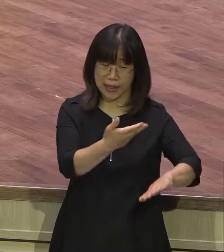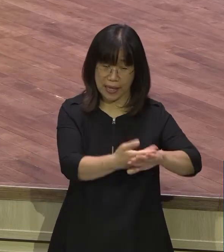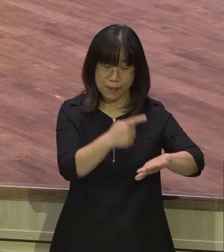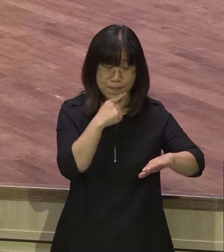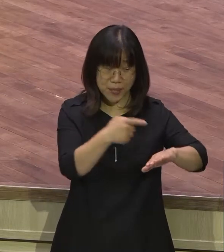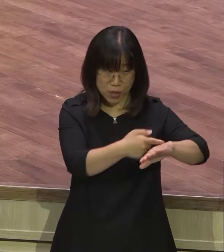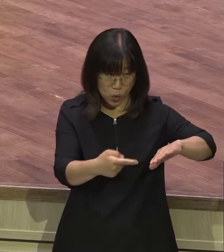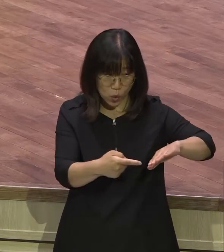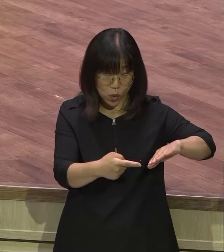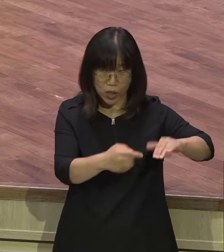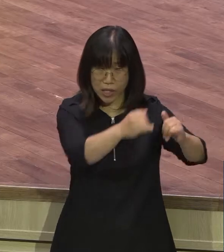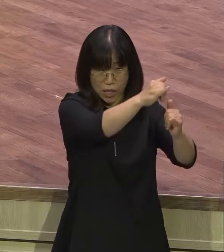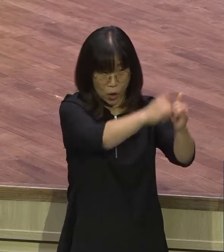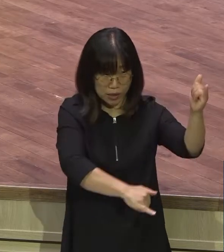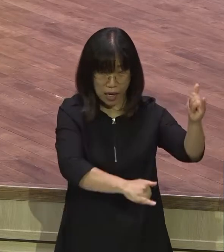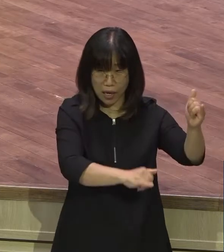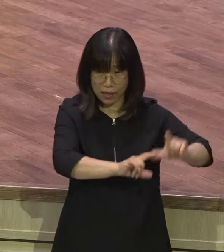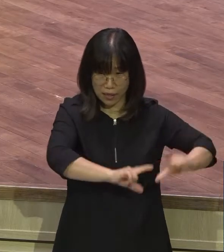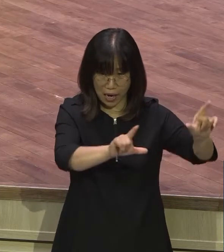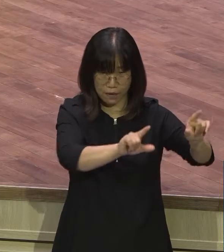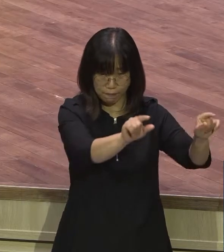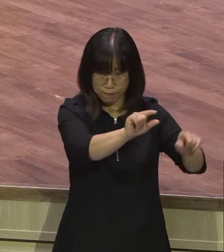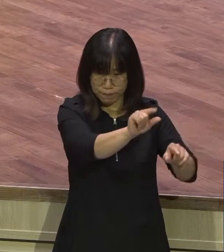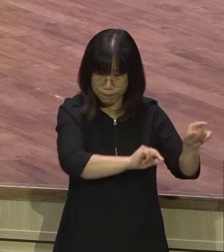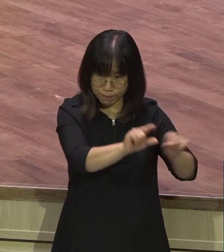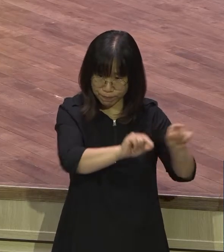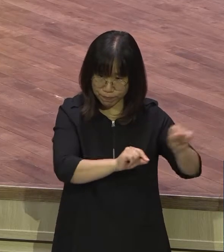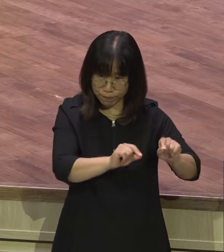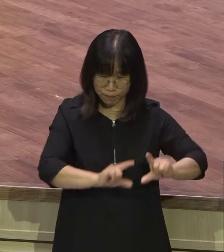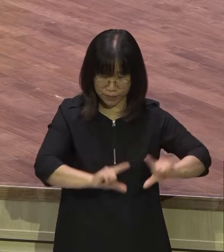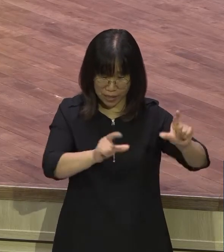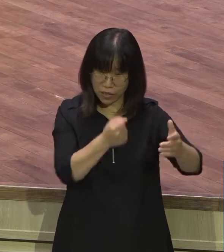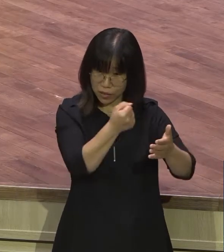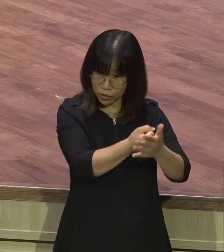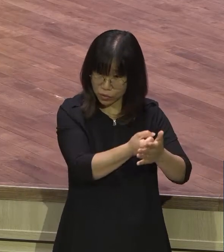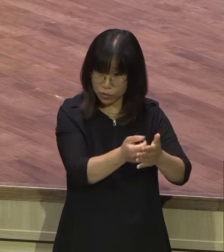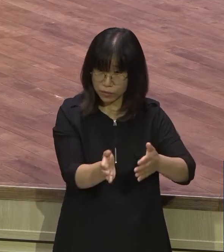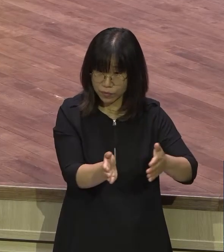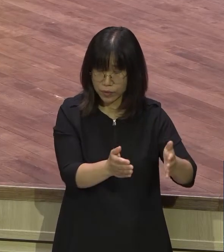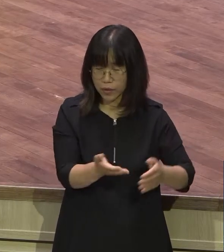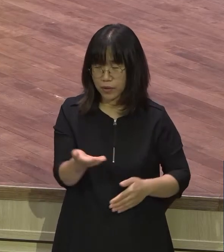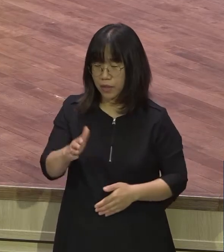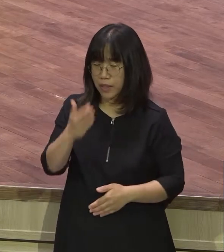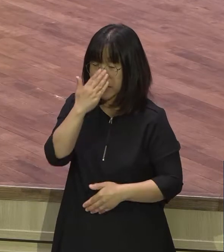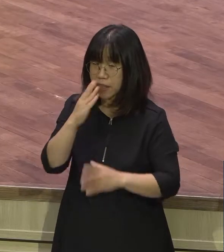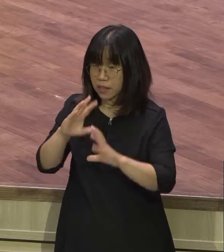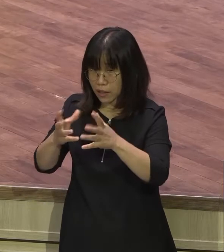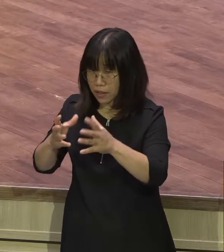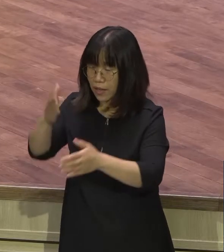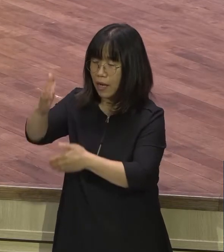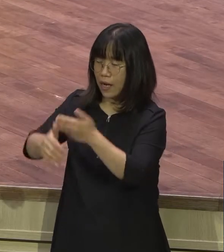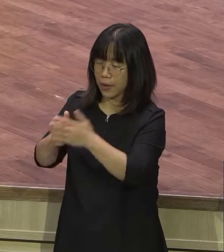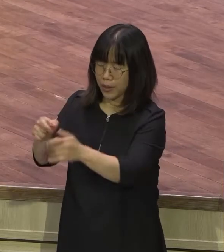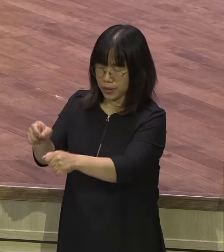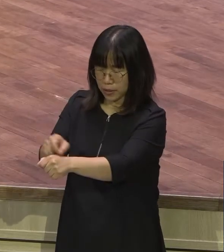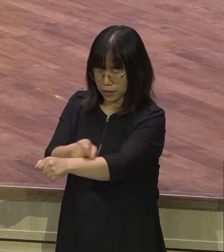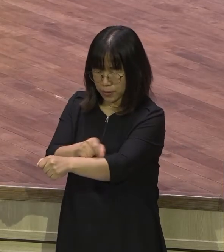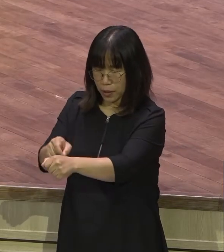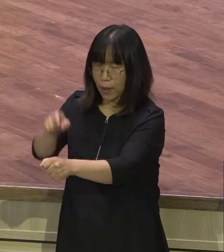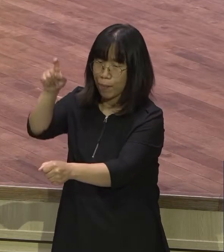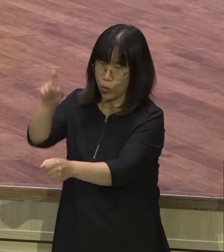역사적인 사건을 그렇게 기념하는 그런 기념으로 제정하지만은 이스라엘 절기는 하나님의 특별한